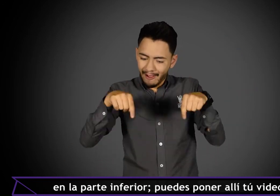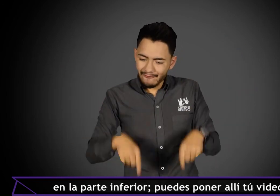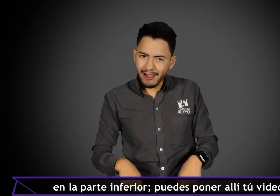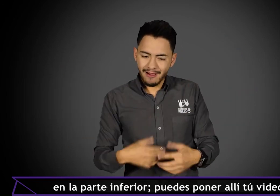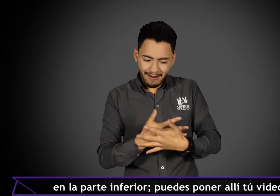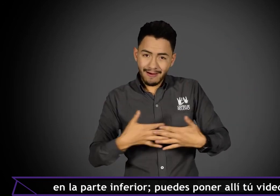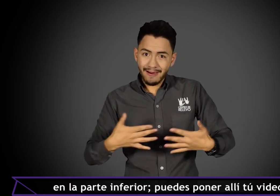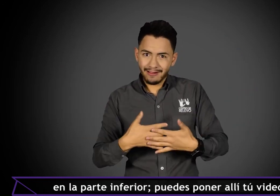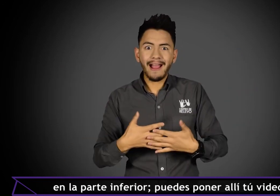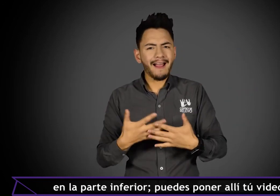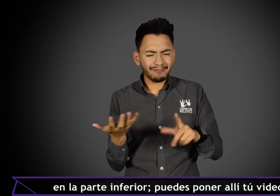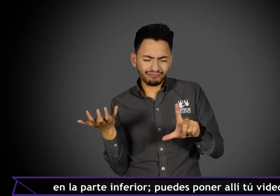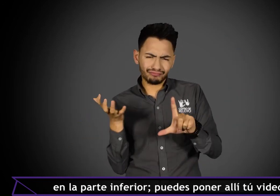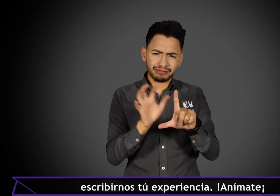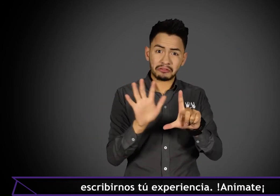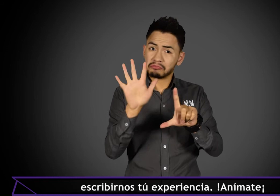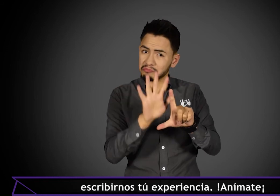Puedes poner allí tu video o escribirnos tu experiencia.